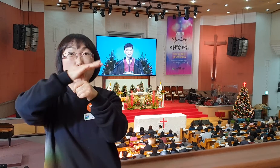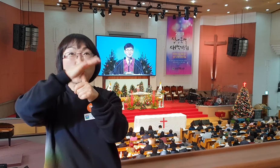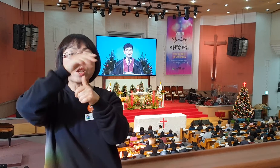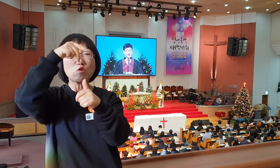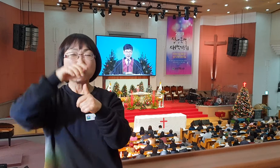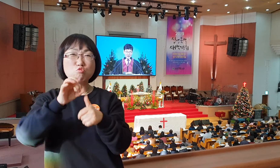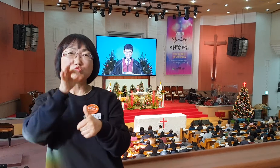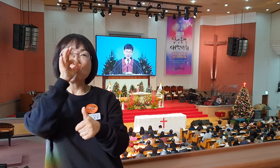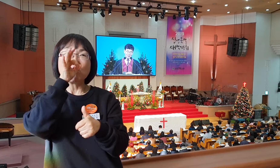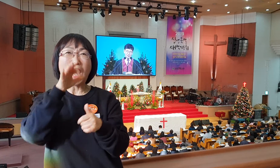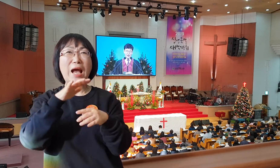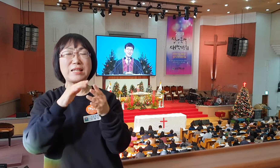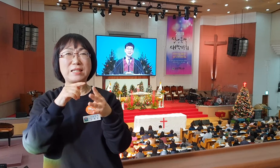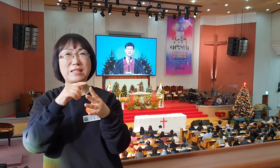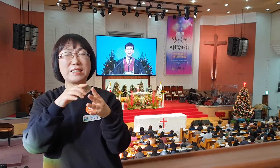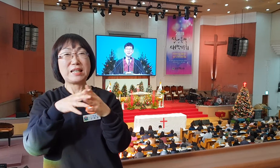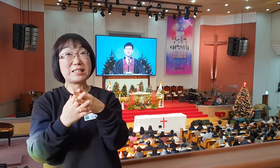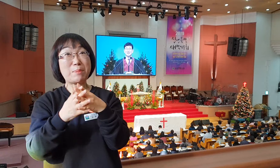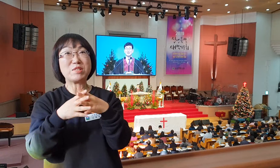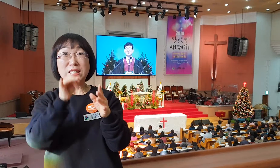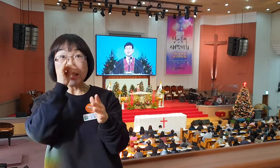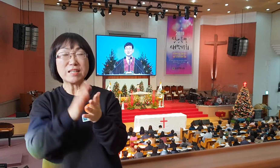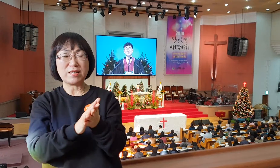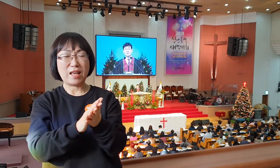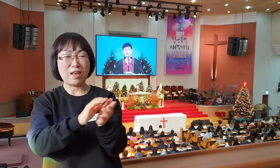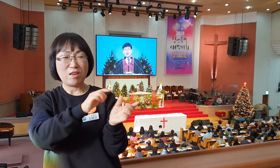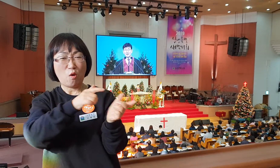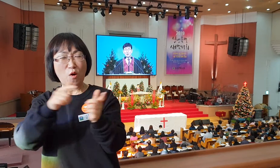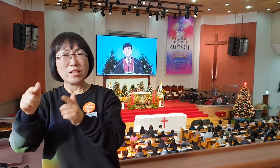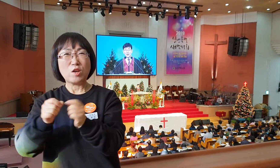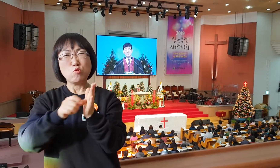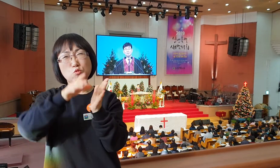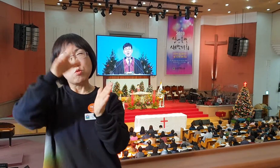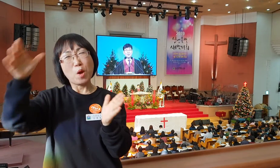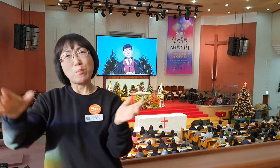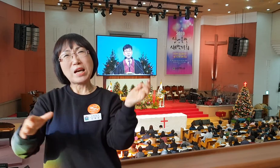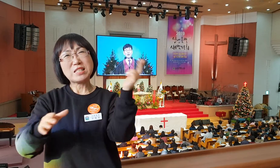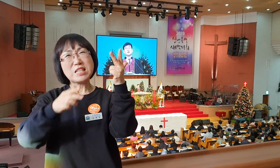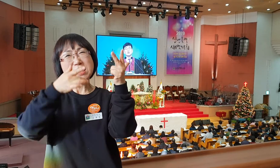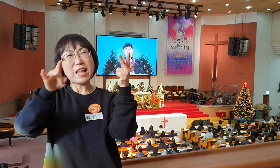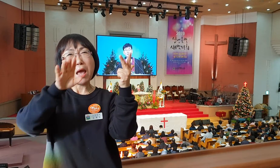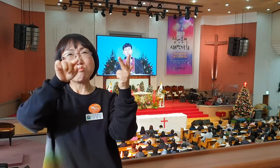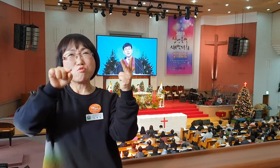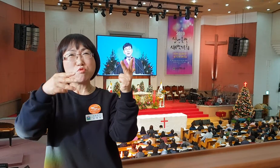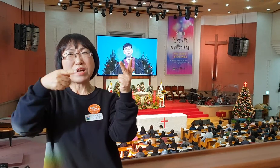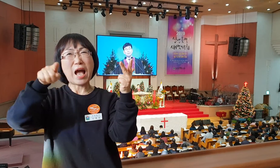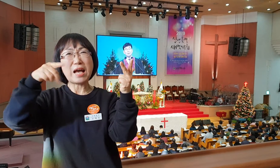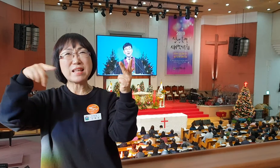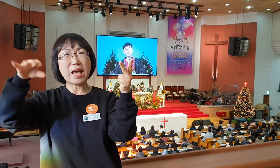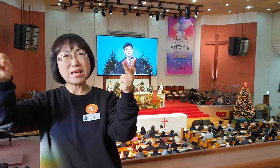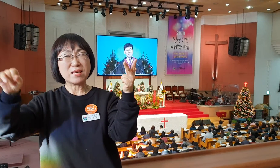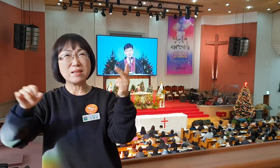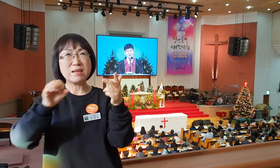괜히 무슨 세계 7대 불가사 이런 얘기들 많이 나오는데 그때마다 나오는 게 에베소의 신전입니다.